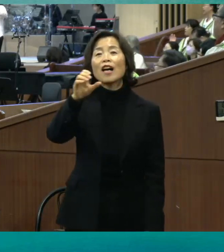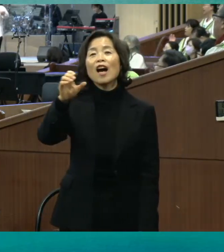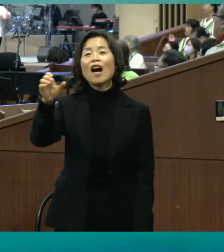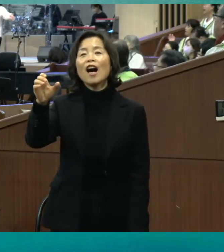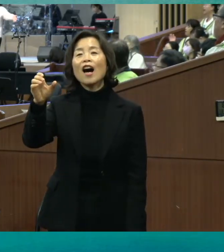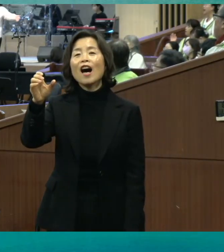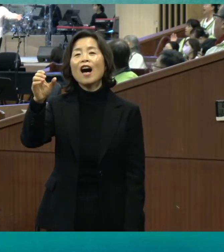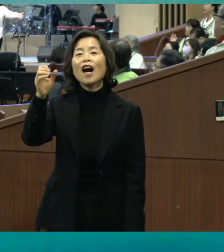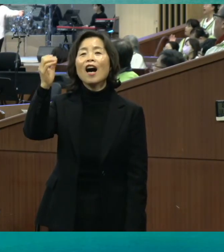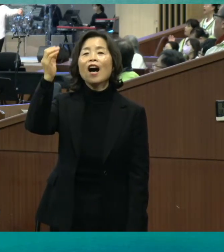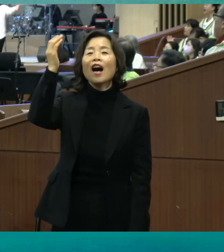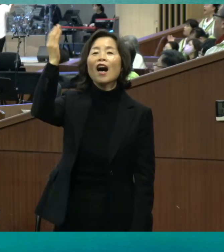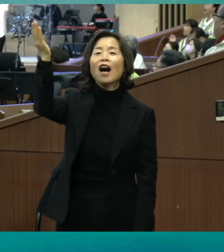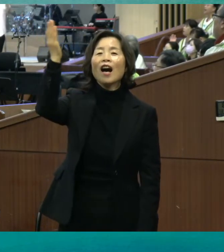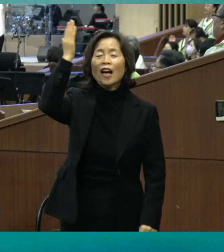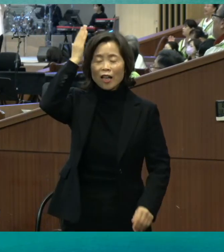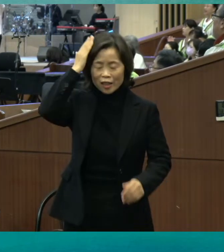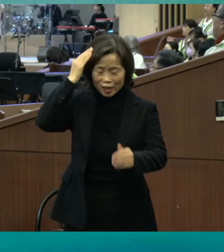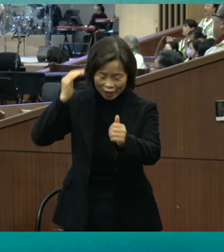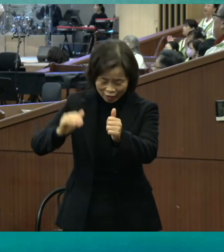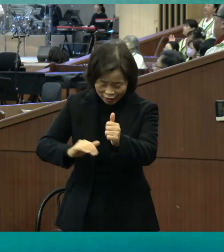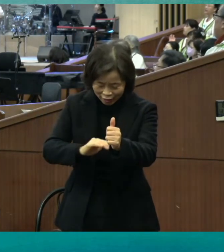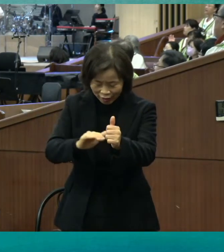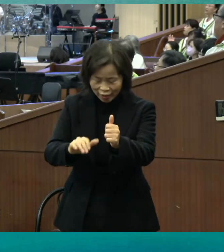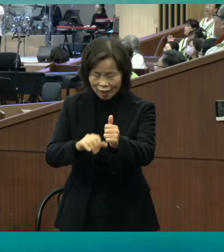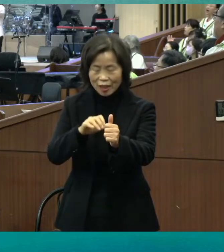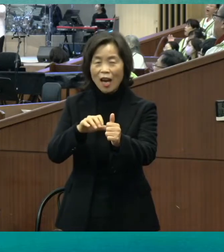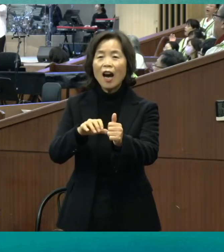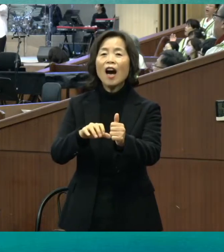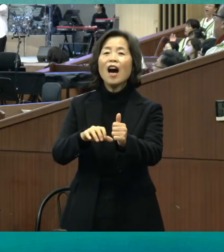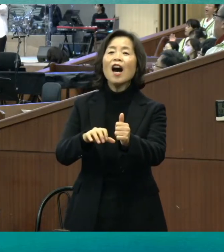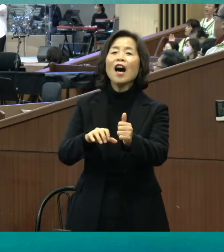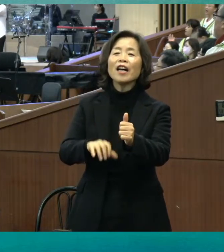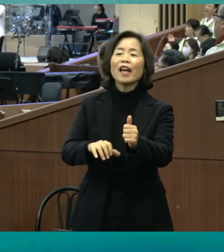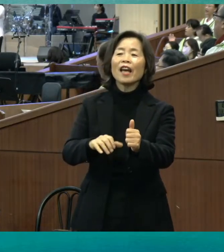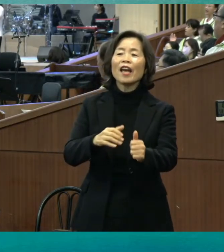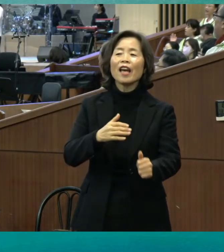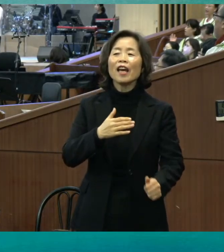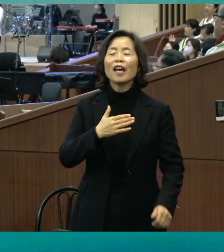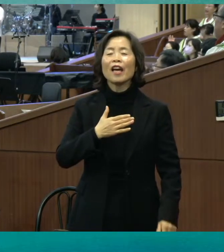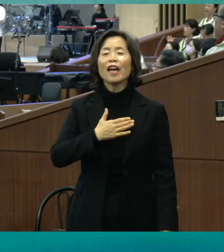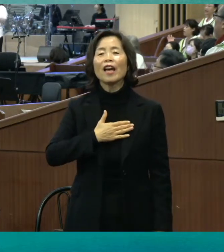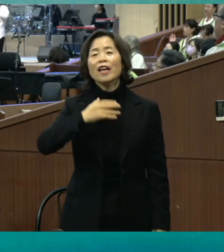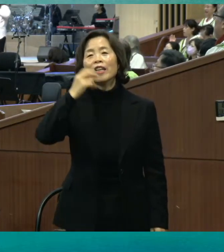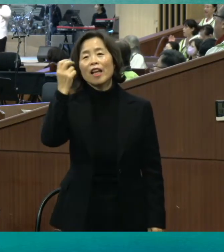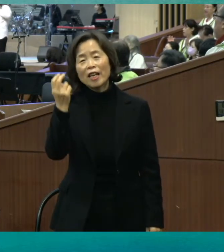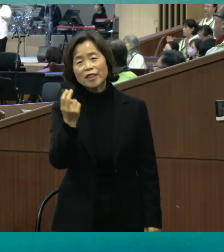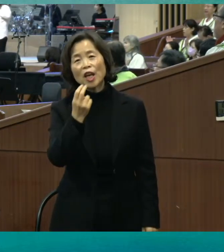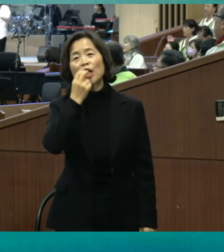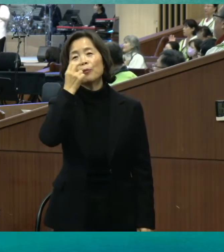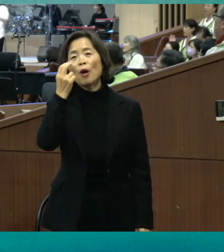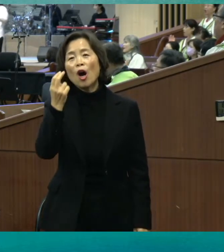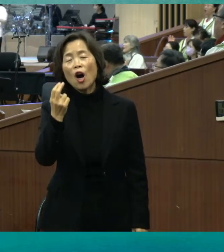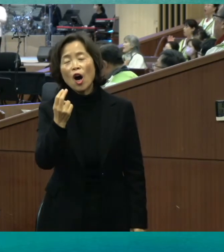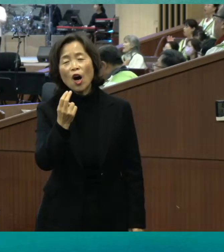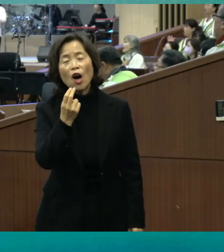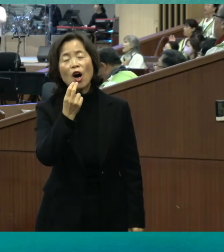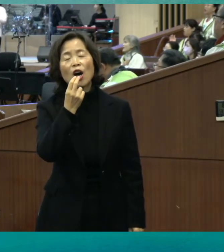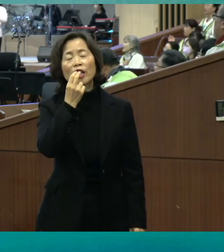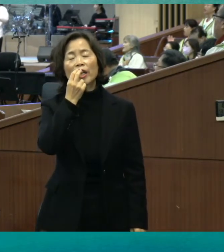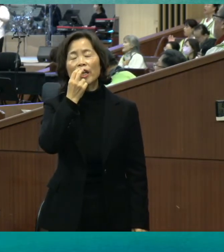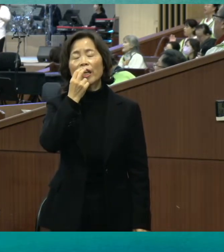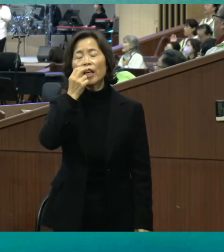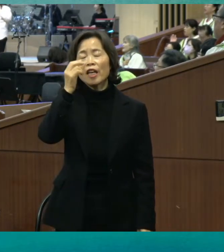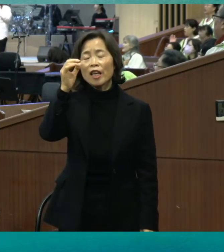십자가 그 그늘 아래 내 생명 내